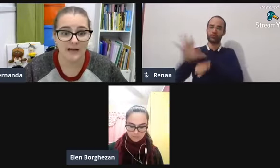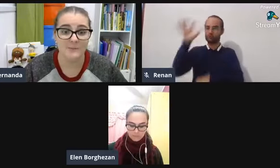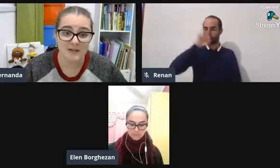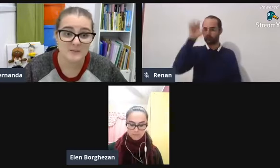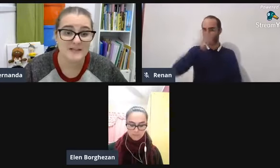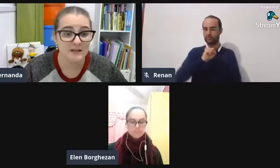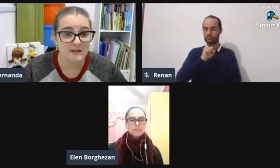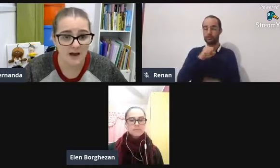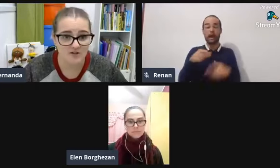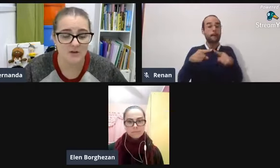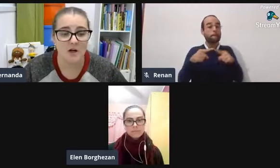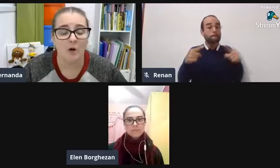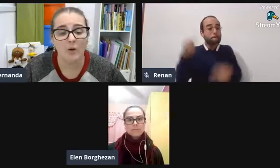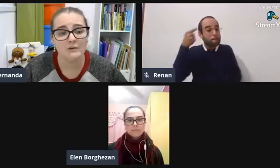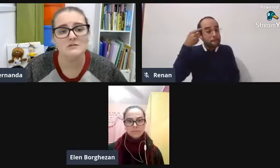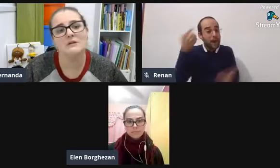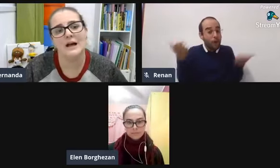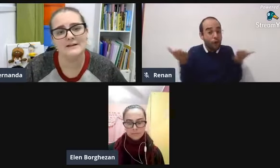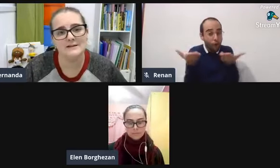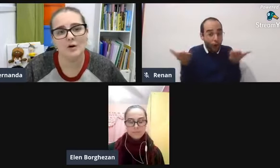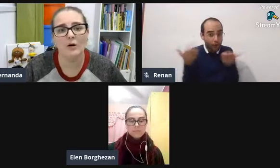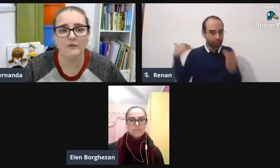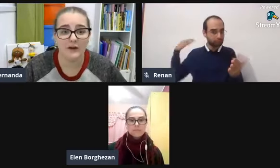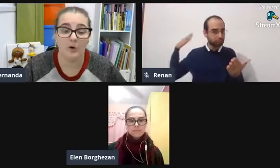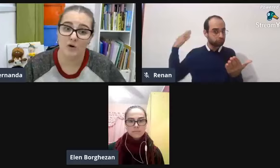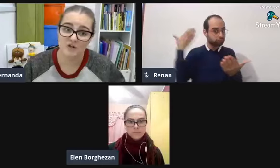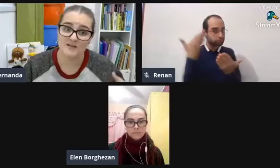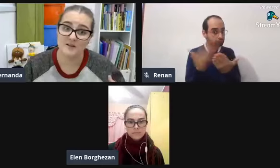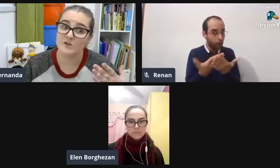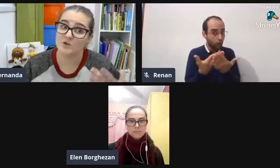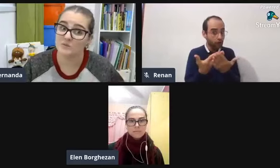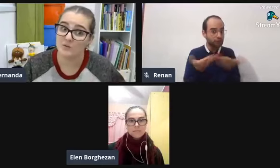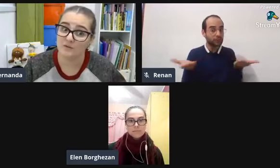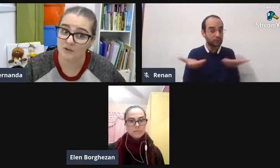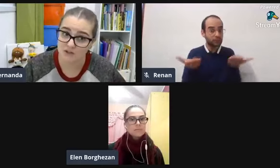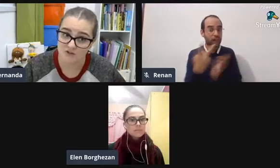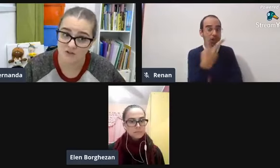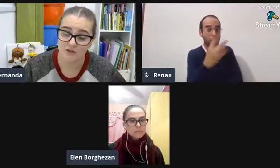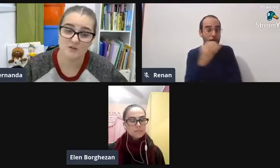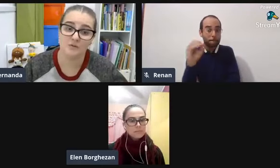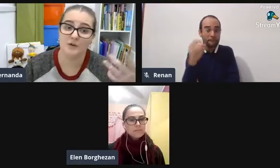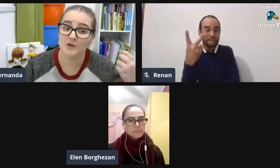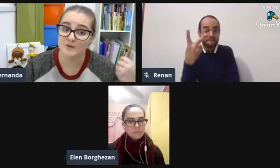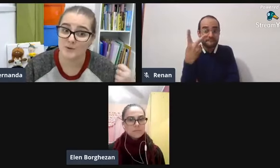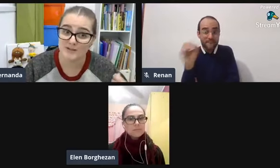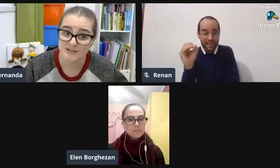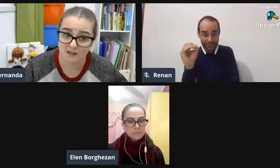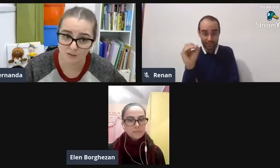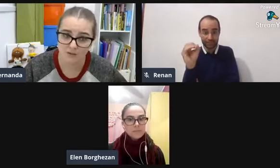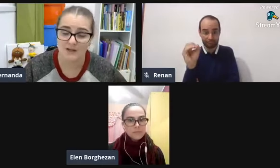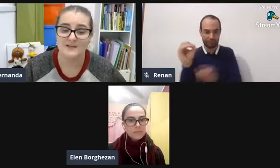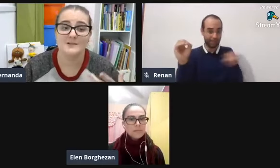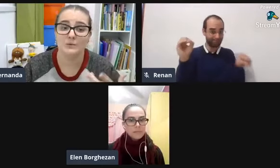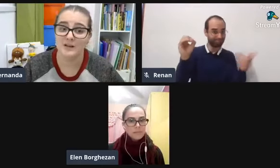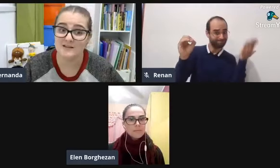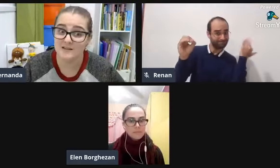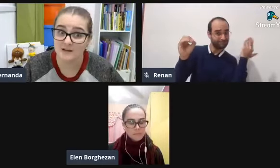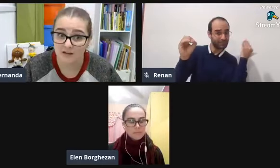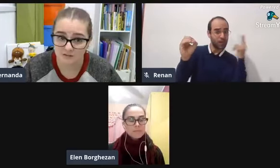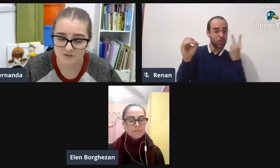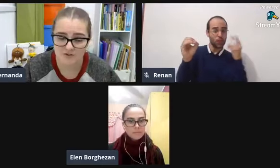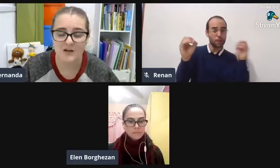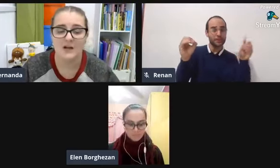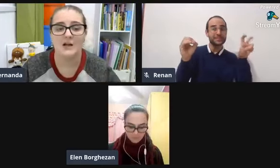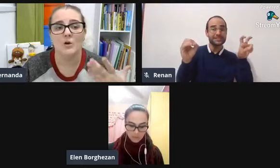né, lá na mesma cidade, quantos lugares... Hoje nós estamos em 2020, isso foi em 2005, são